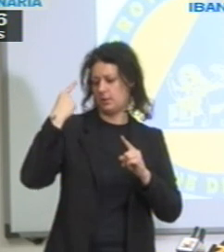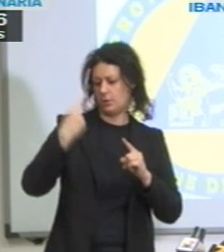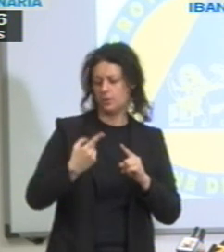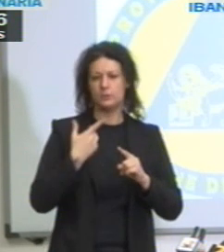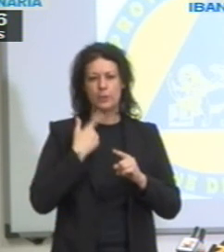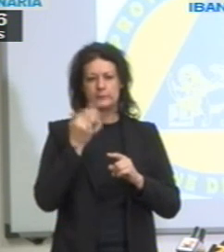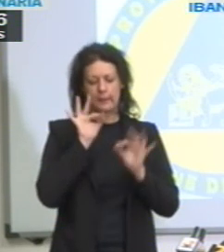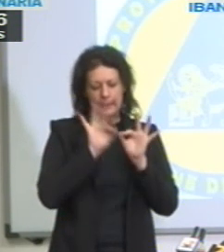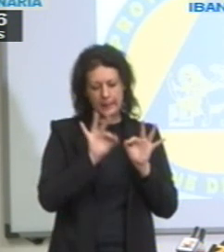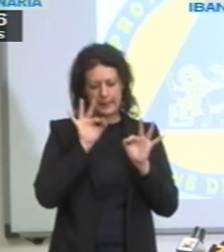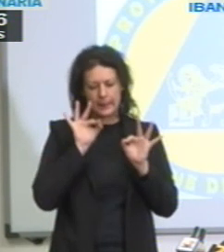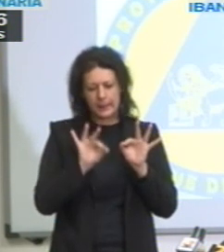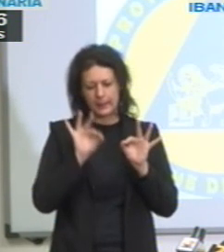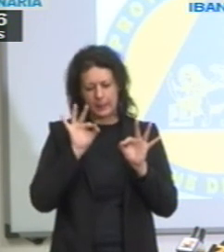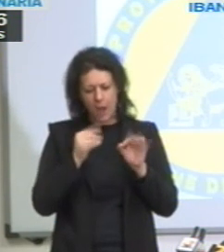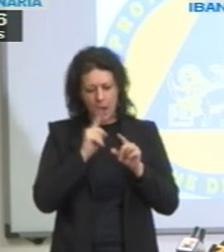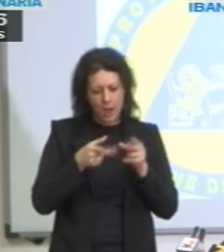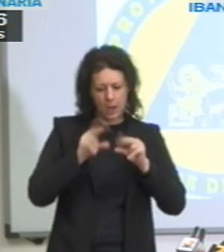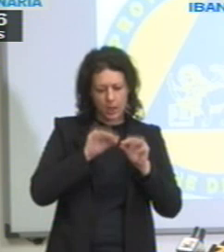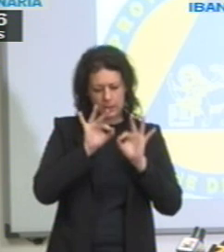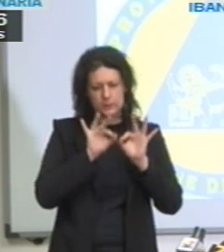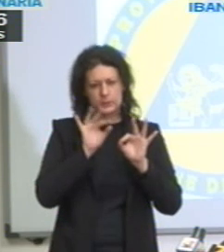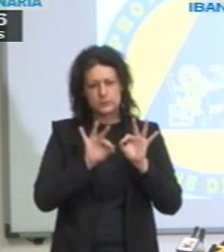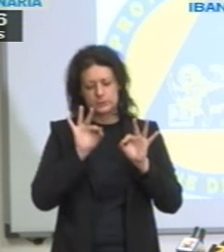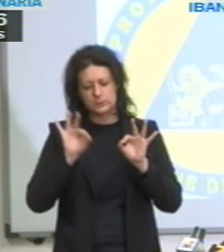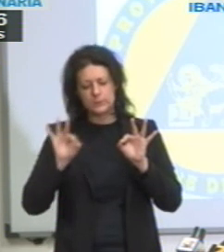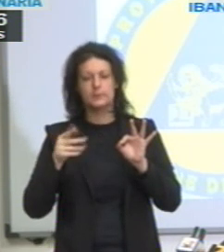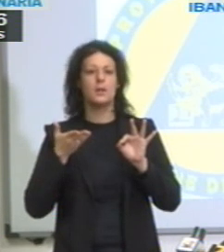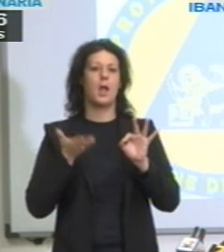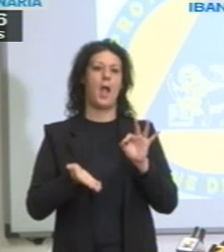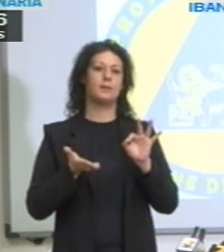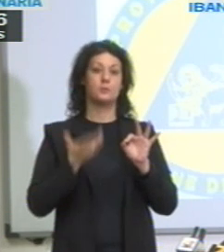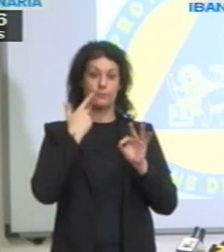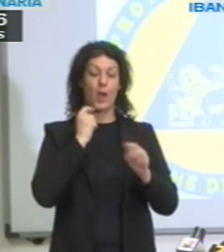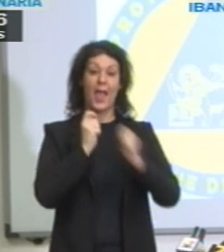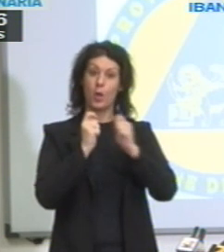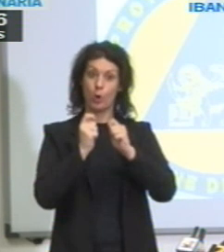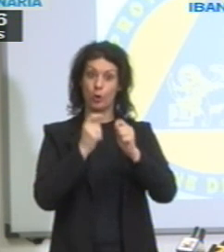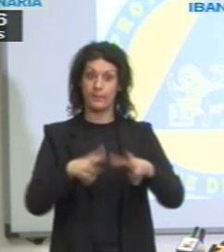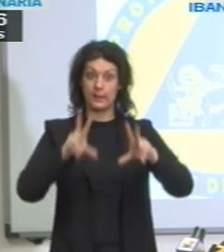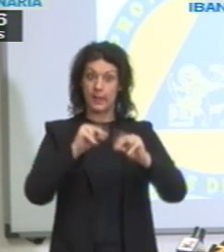roba c'è sempre da ricamarci sopra. Adesso per far partire l'economia bisogna